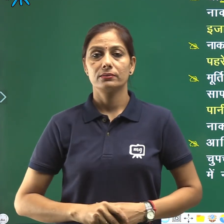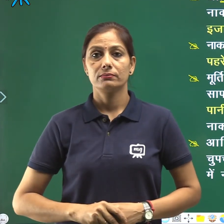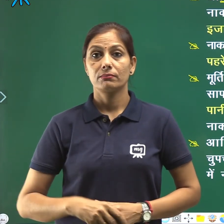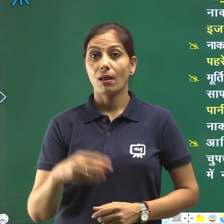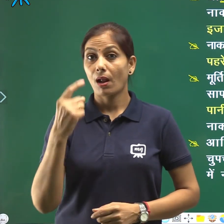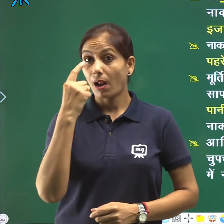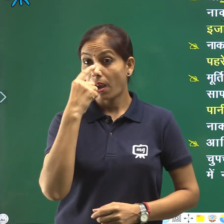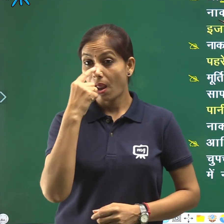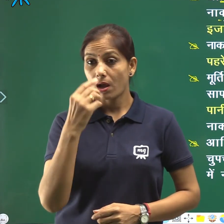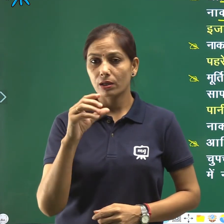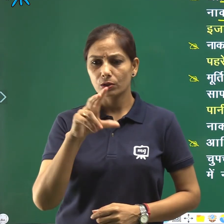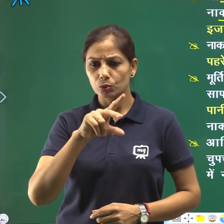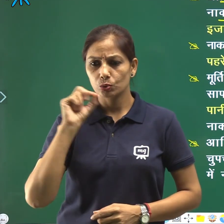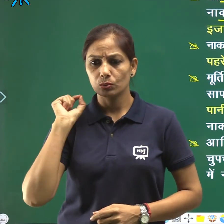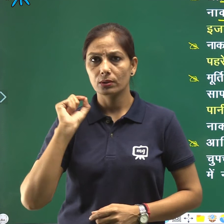नाक चुनकर